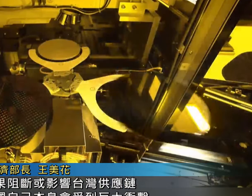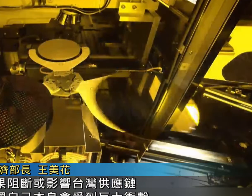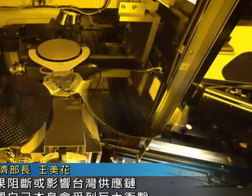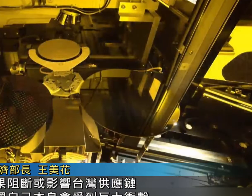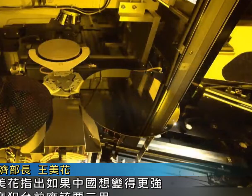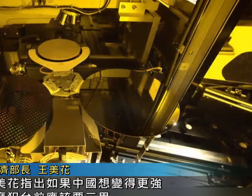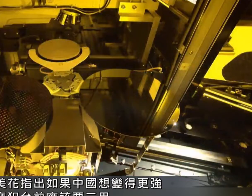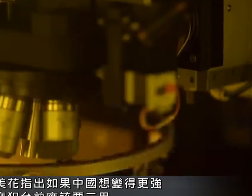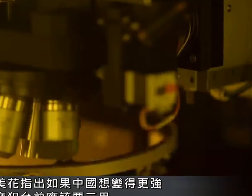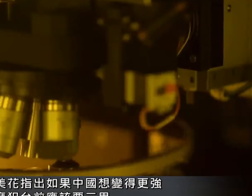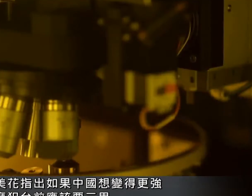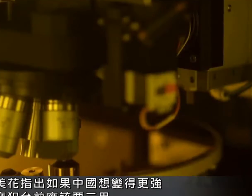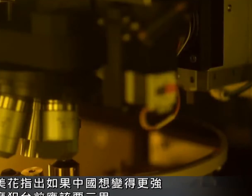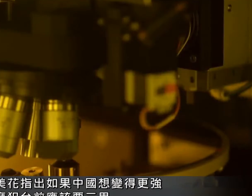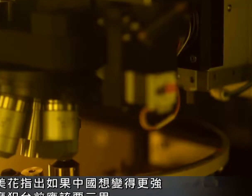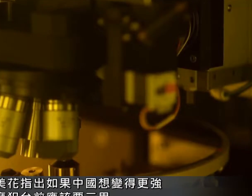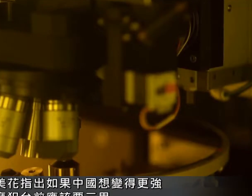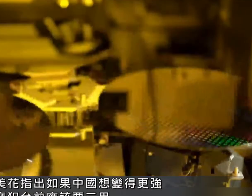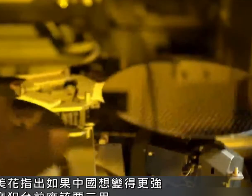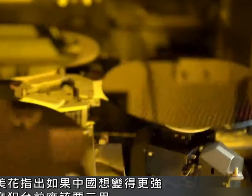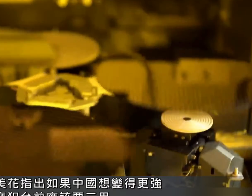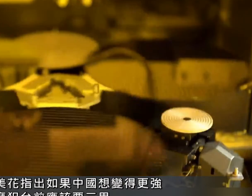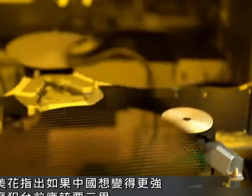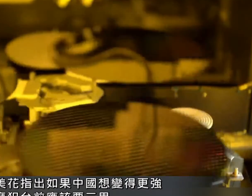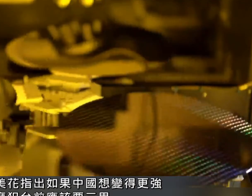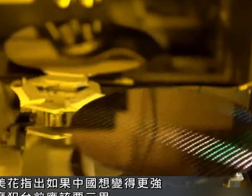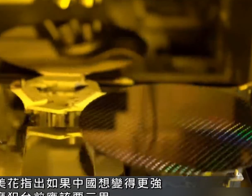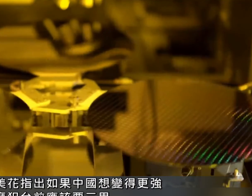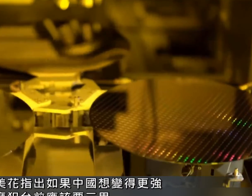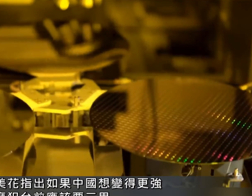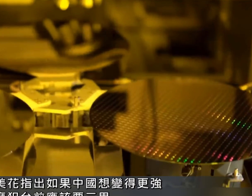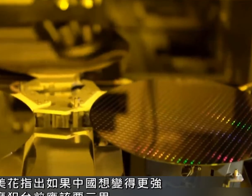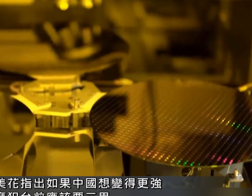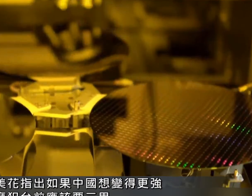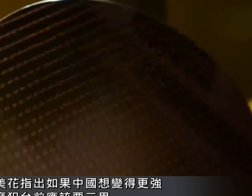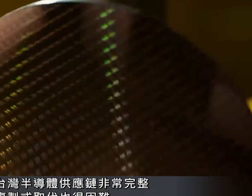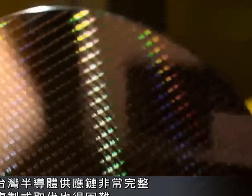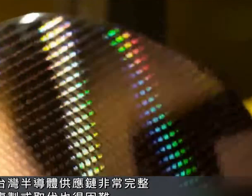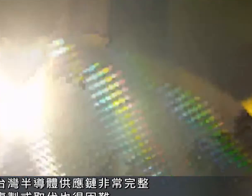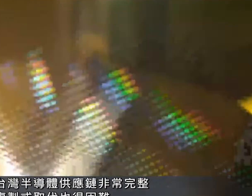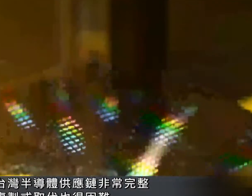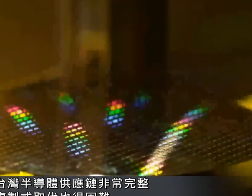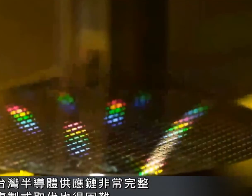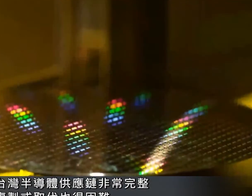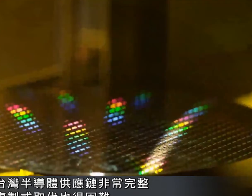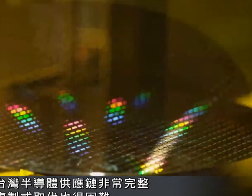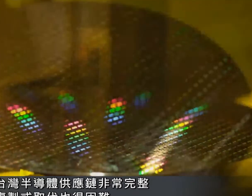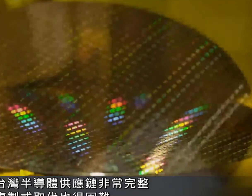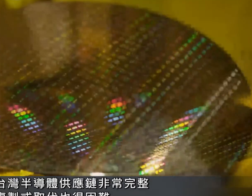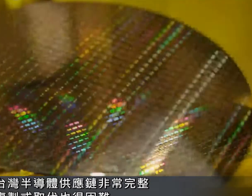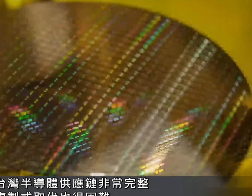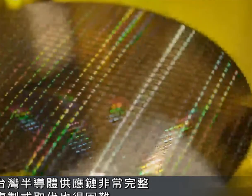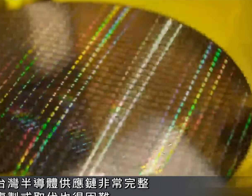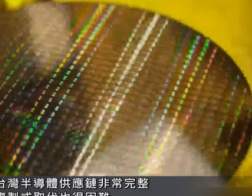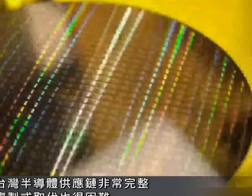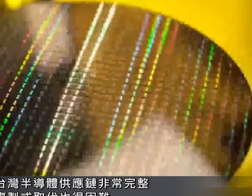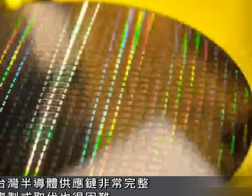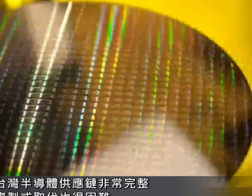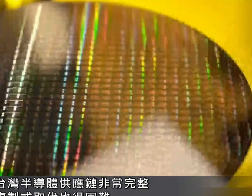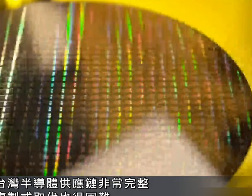美花指出，如果中国想要变得更强，那么犯台前应该要三思。而台湾半导体供应链非常完整，要复制或取代也